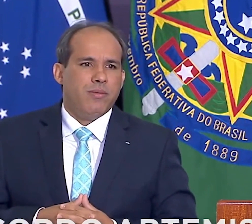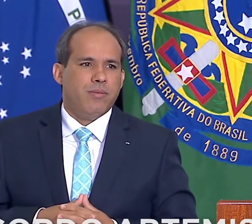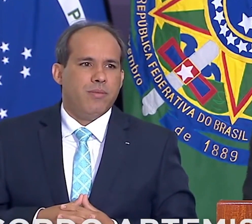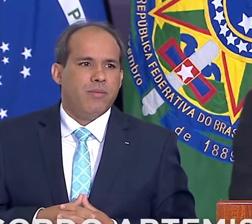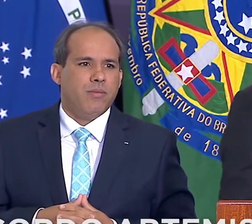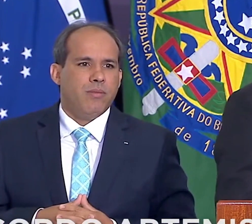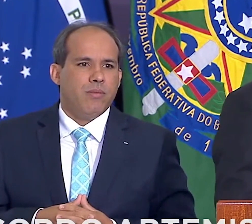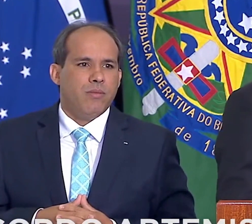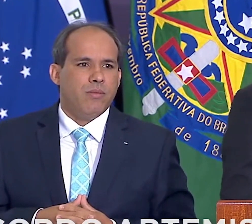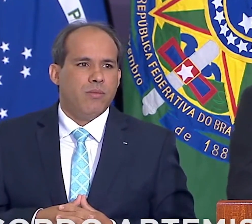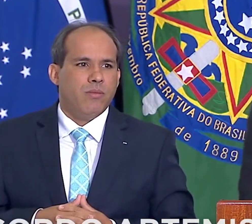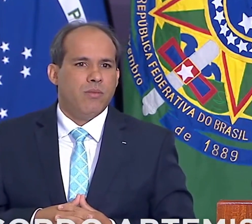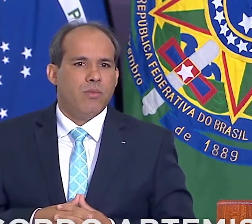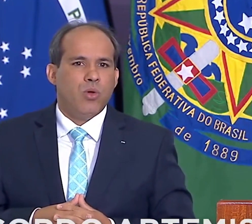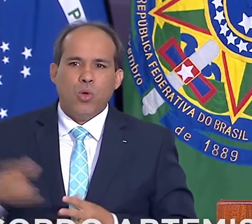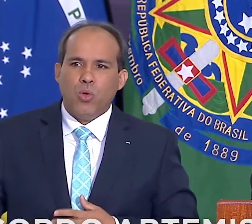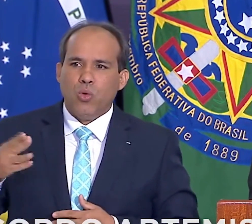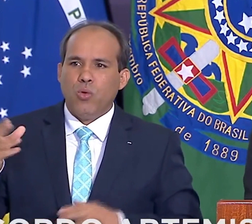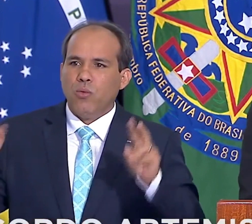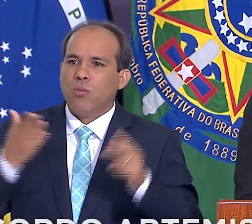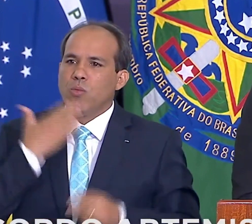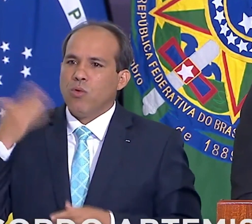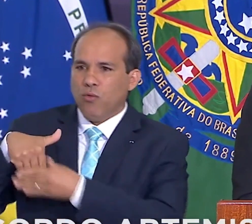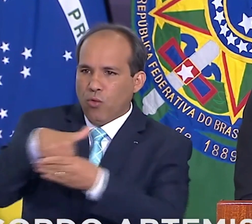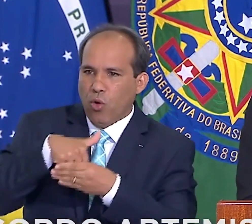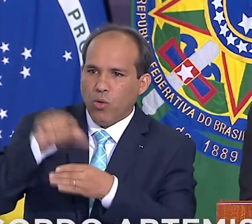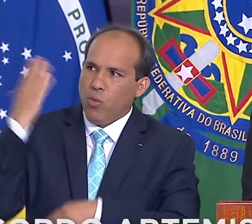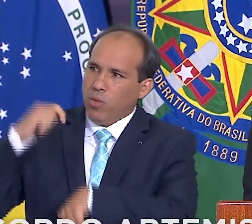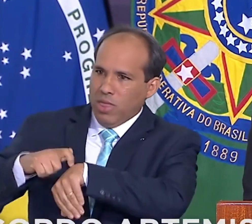a uma votação ocorrida há poucos dias, onde